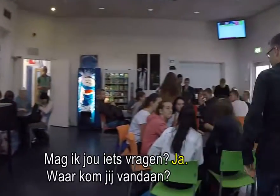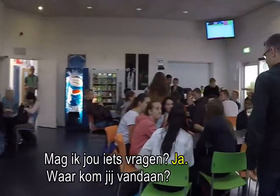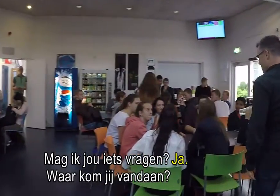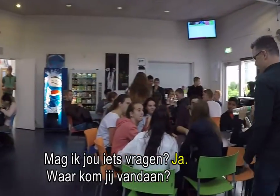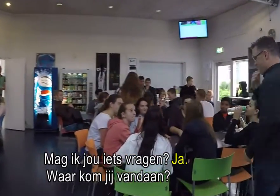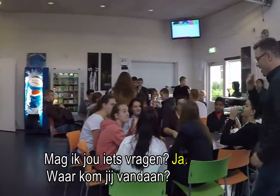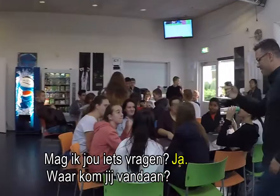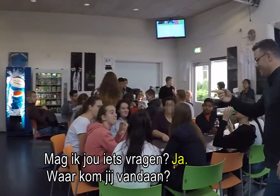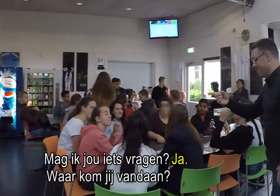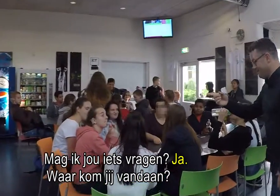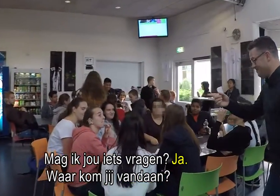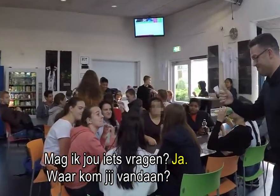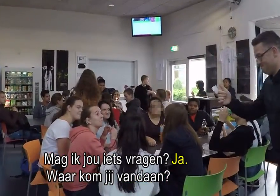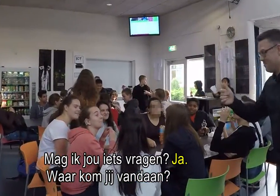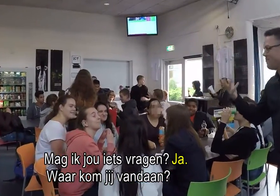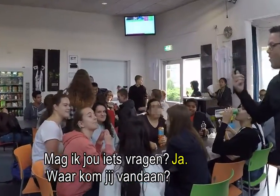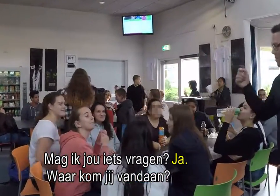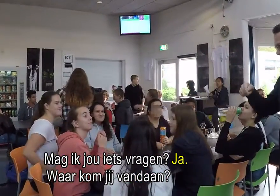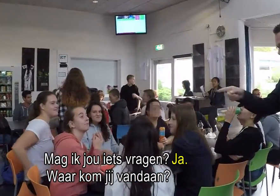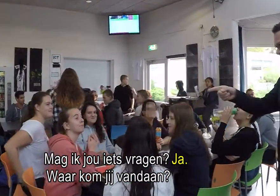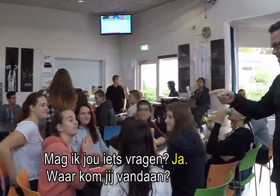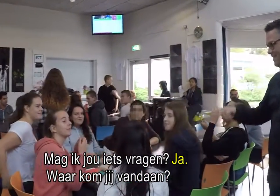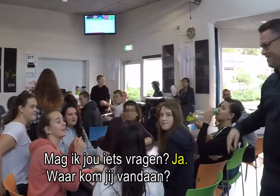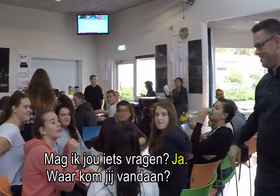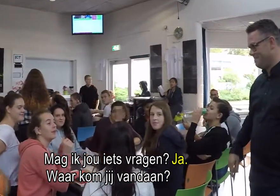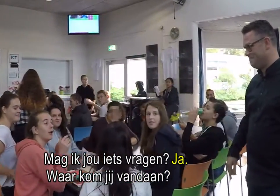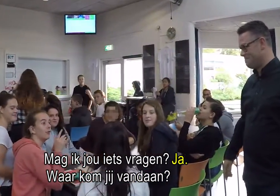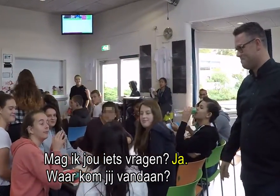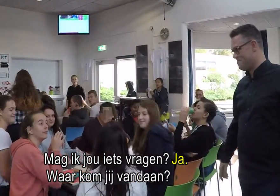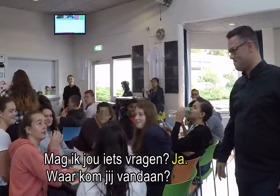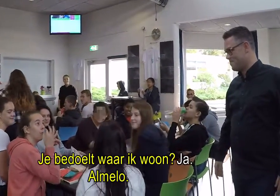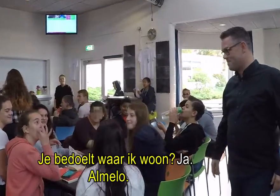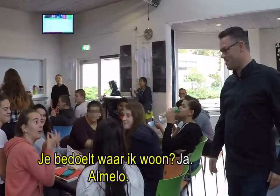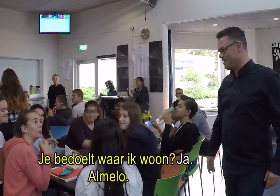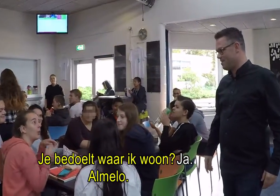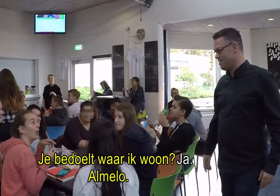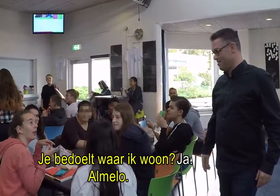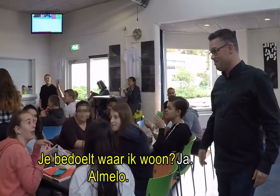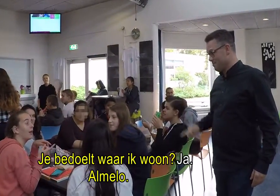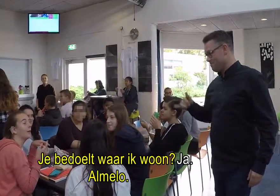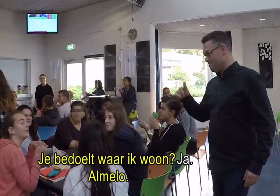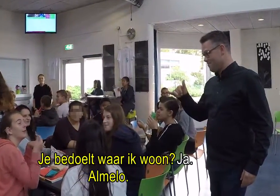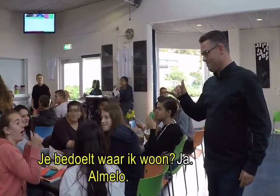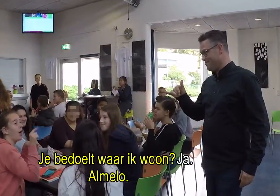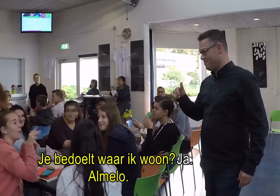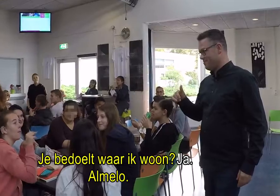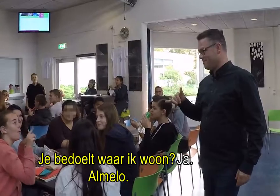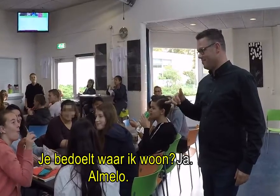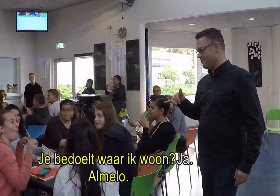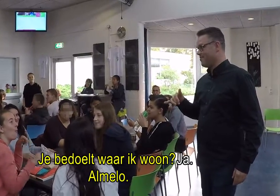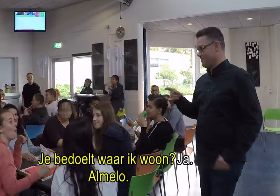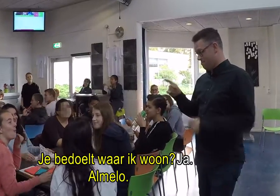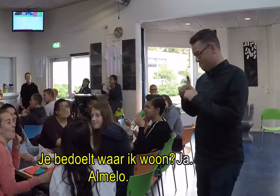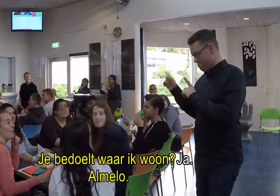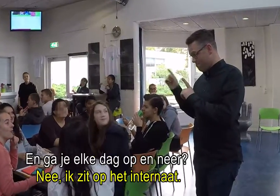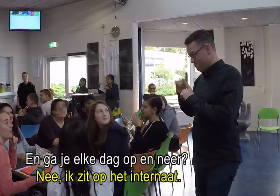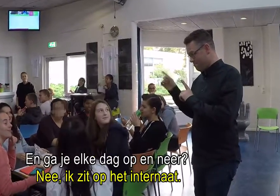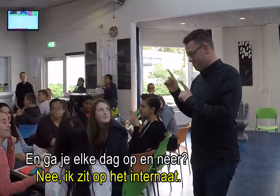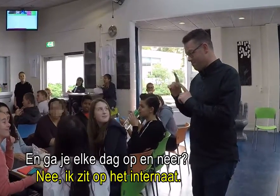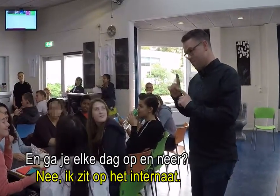Mag ik jou iets vragen? Ja. Waar kom jij vandaan? Jij bedoelt waar ik woon? Ja. Almelo. En ga je elke dag op